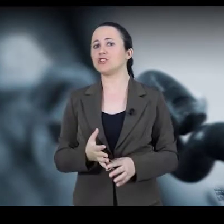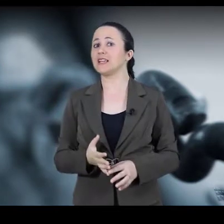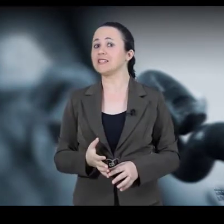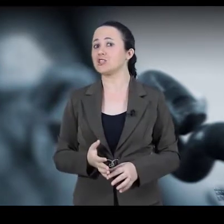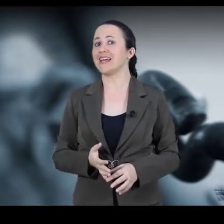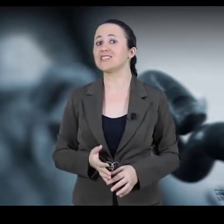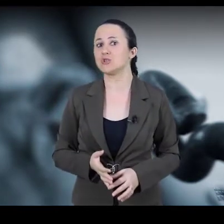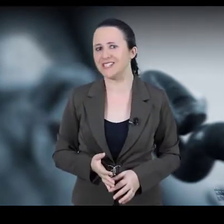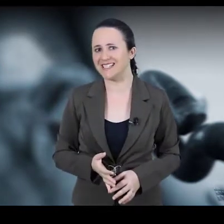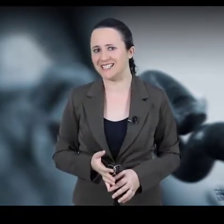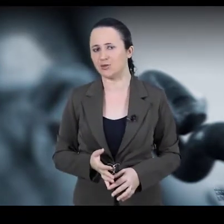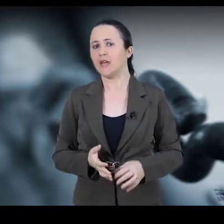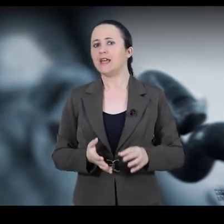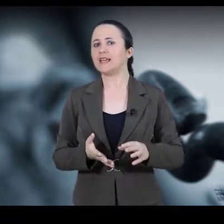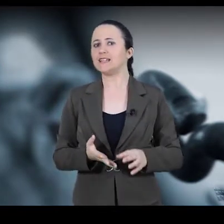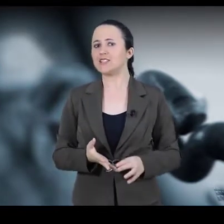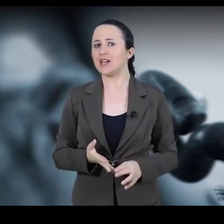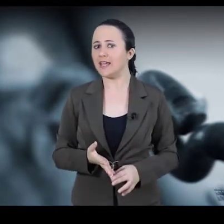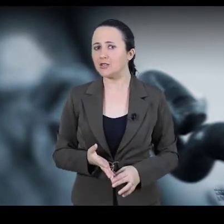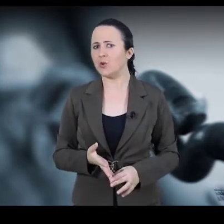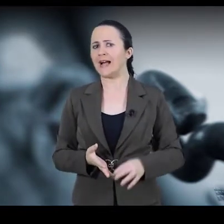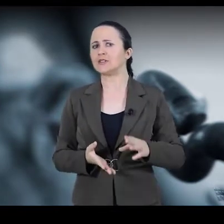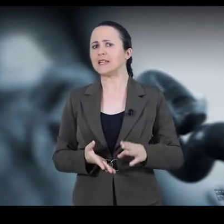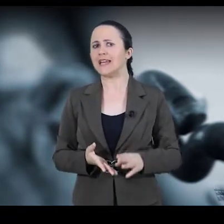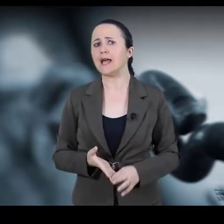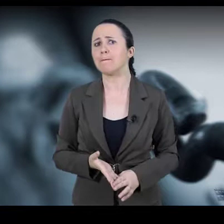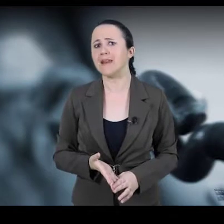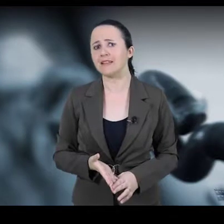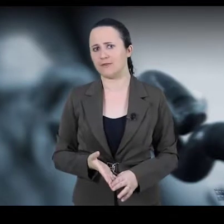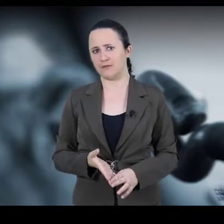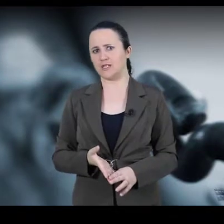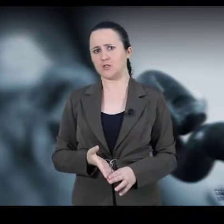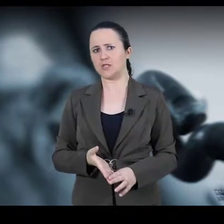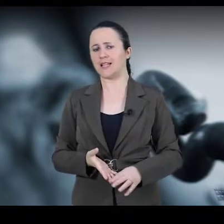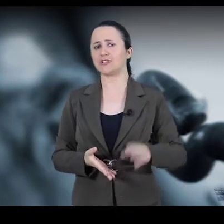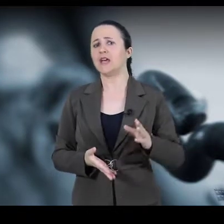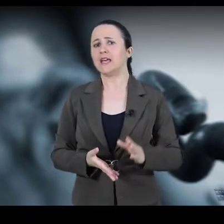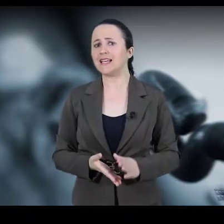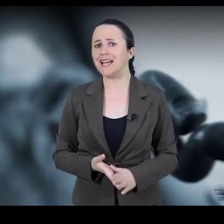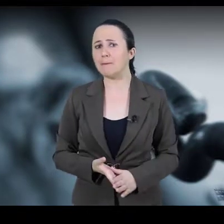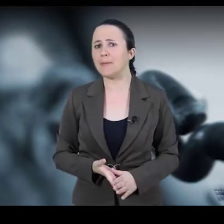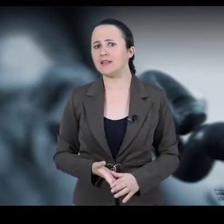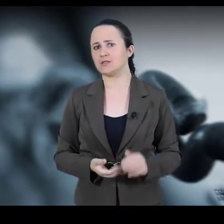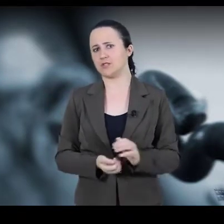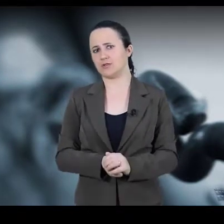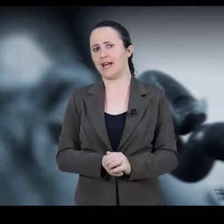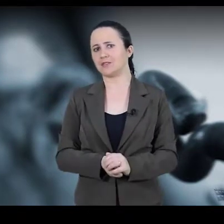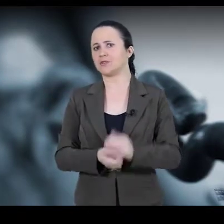em que ele seja ressocializado, em que ele seja reeducado, em que ele reaprenda a viver em sociedade, em que ele repense os seus atos,